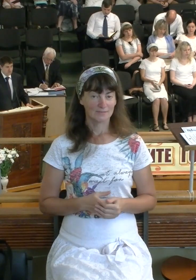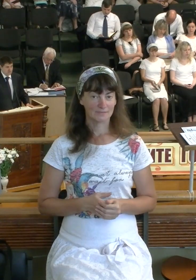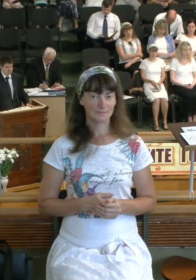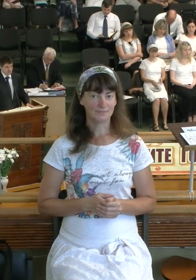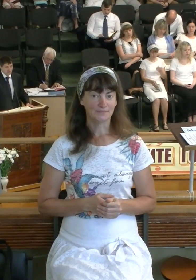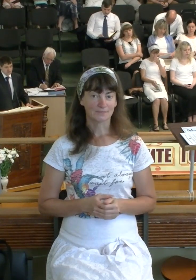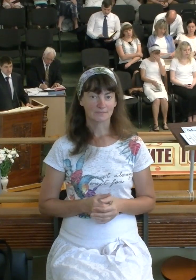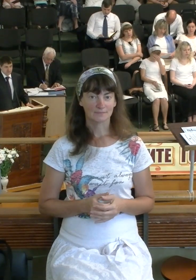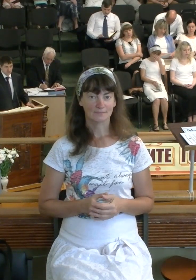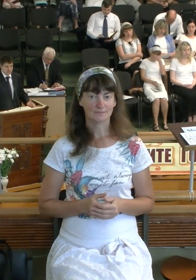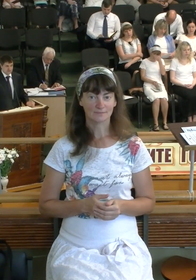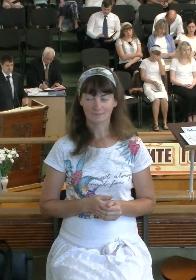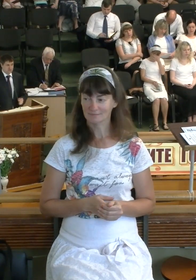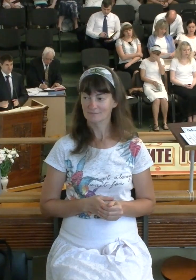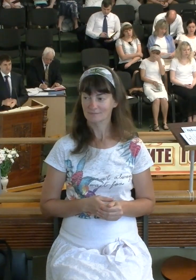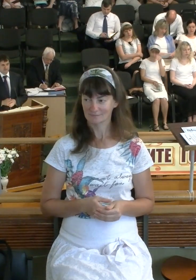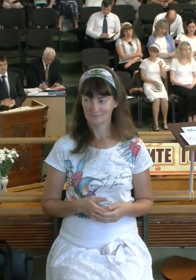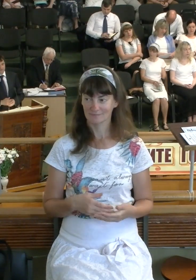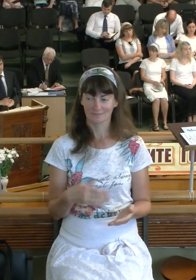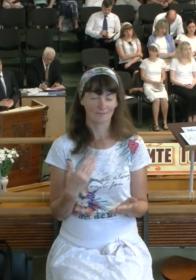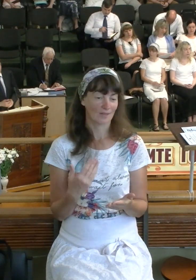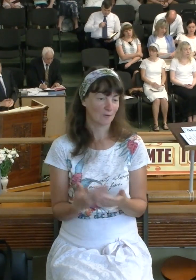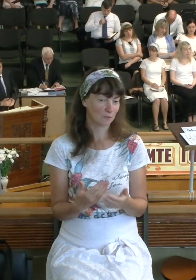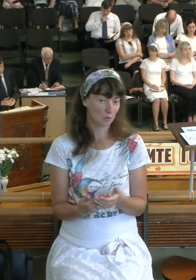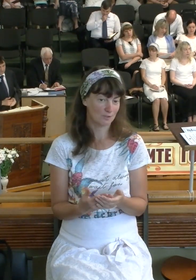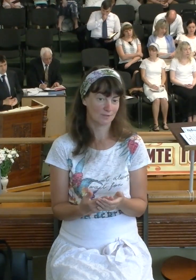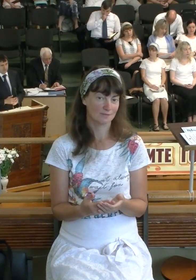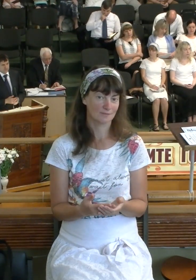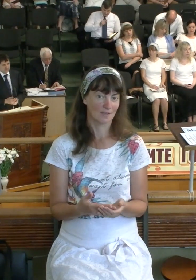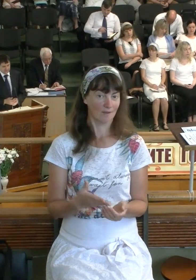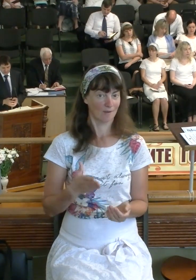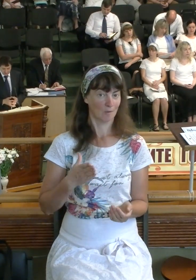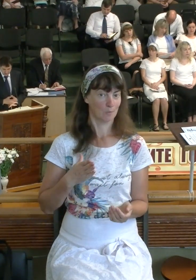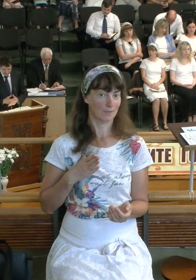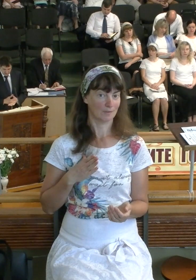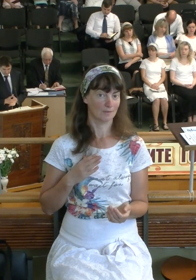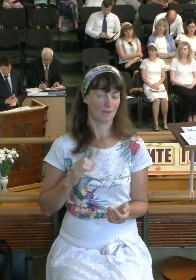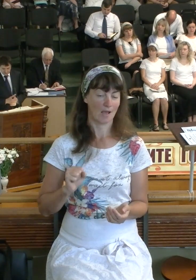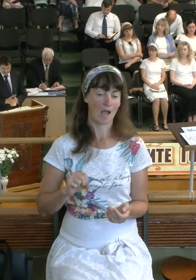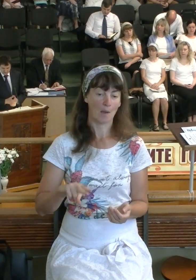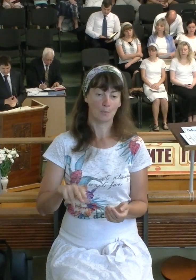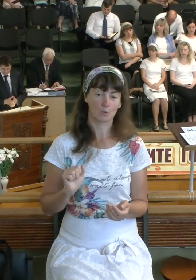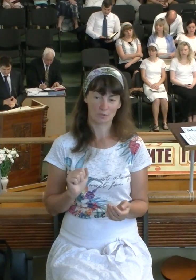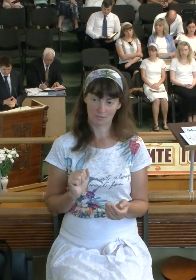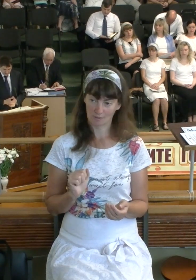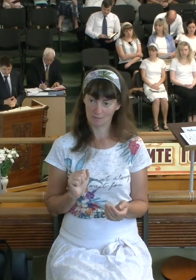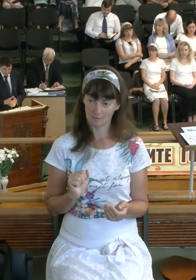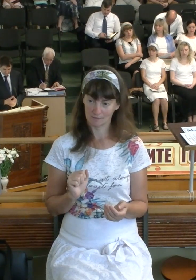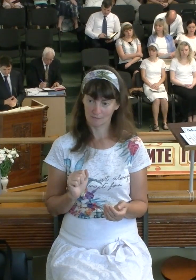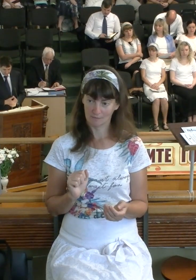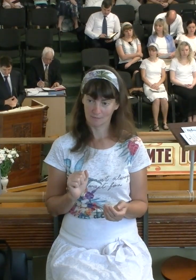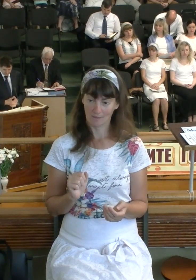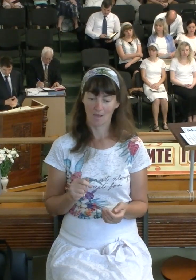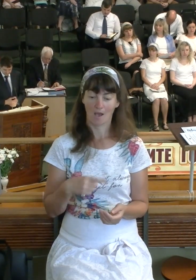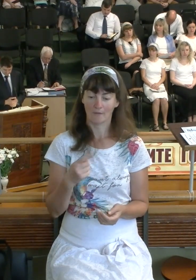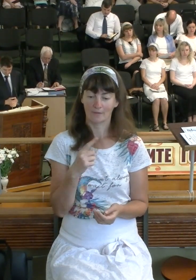одним, и через полчаса уже быть совершенно другим. Вы помните, как предательство Петра